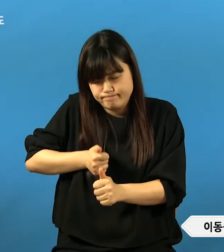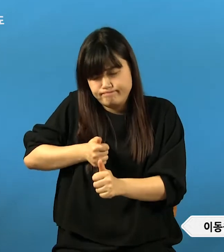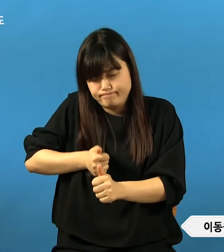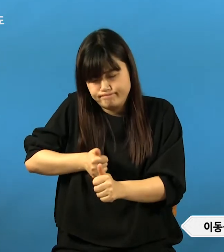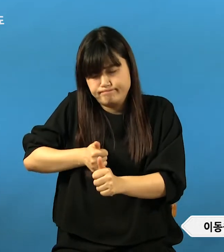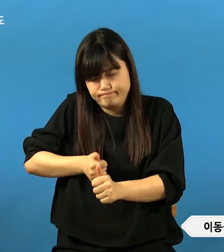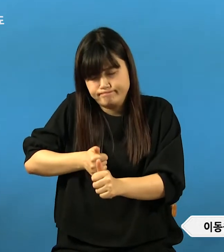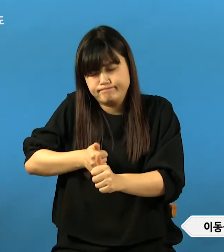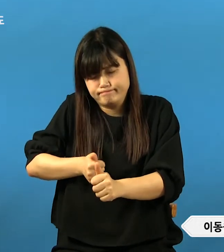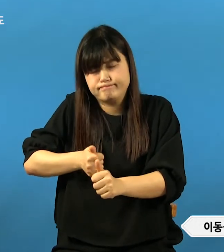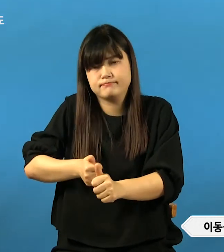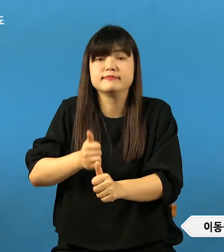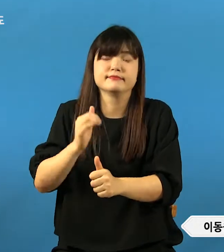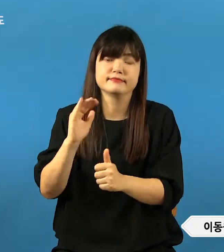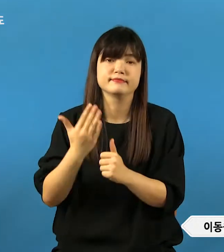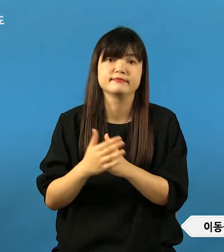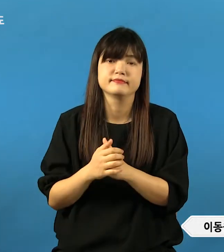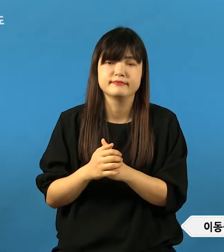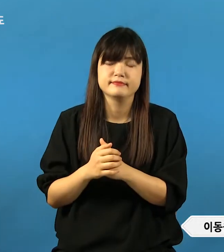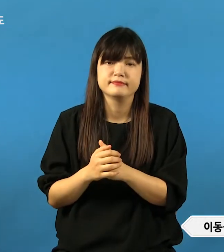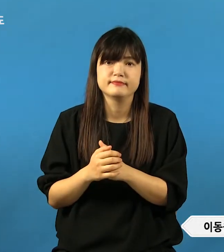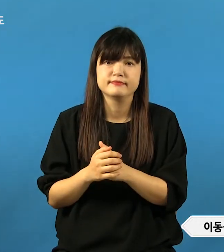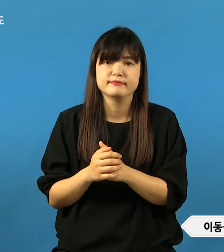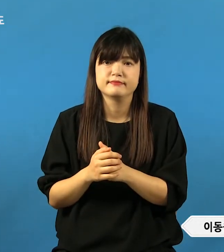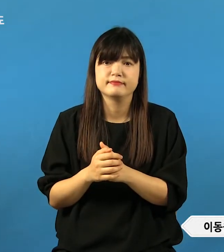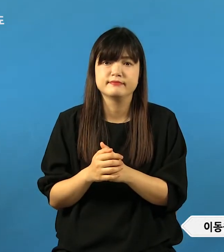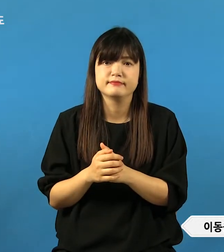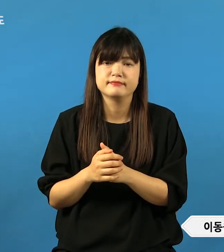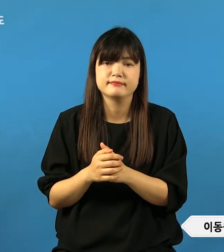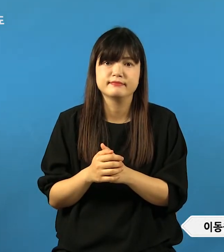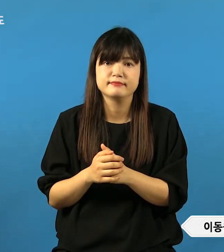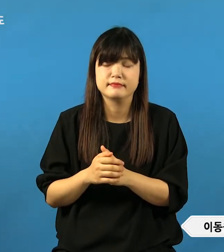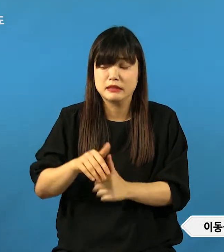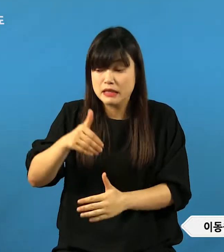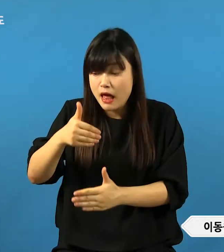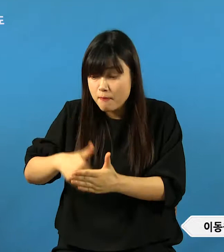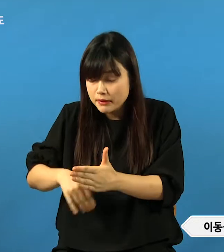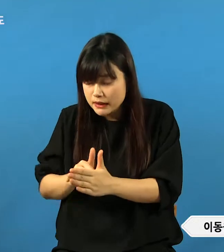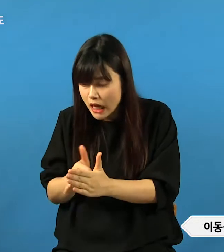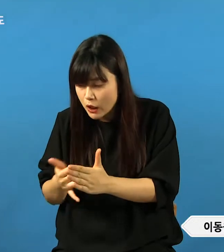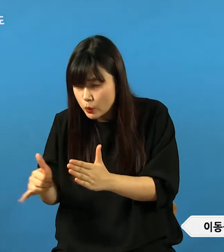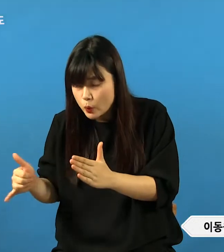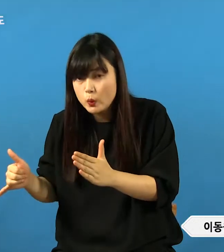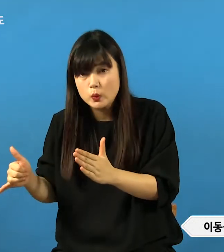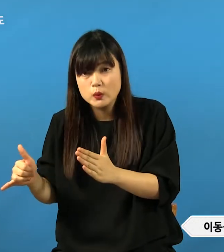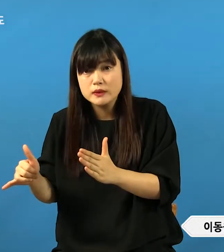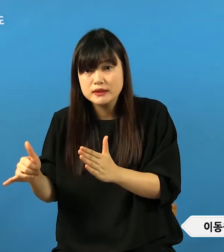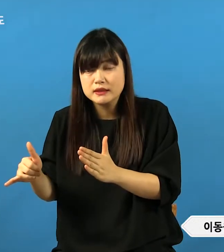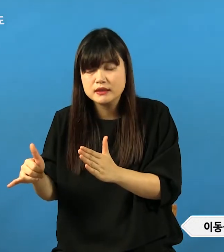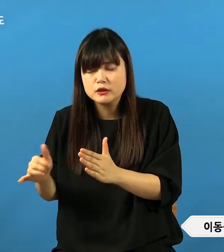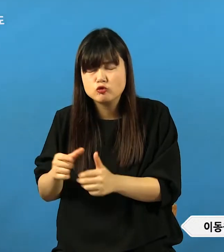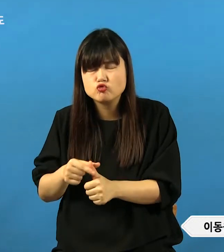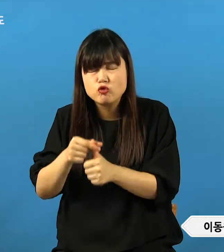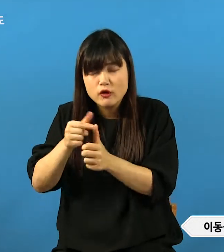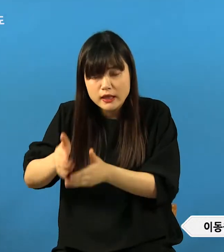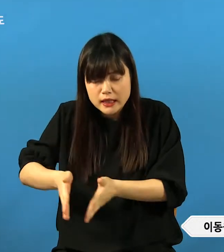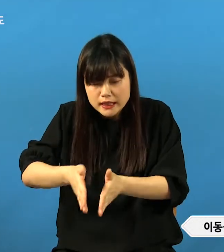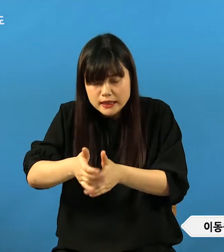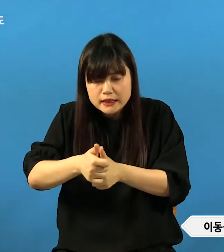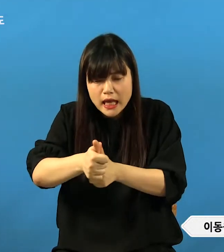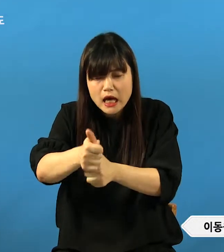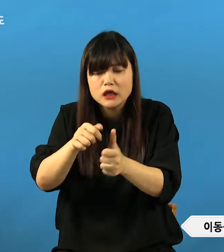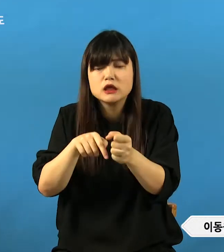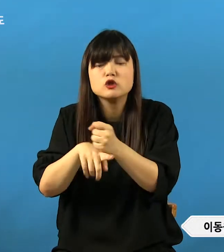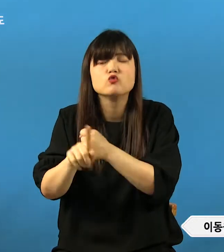따라가고 있는 모습을 우리가 보게 됩니다. 그리고 그 남아있는 가족들이 그 구원의 길을 뒤늦게 따라가게